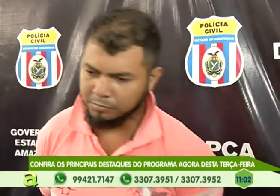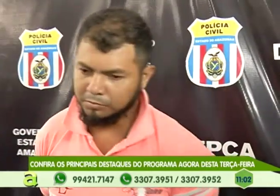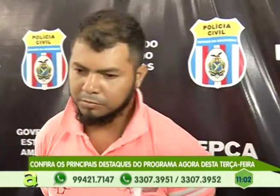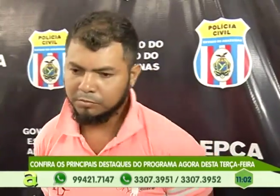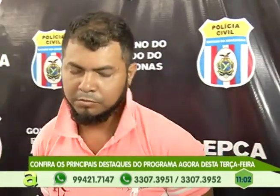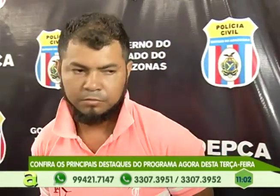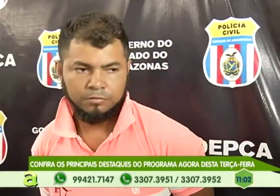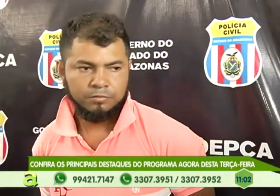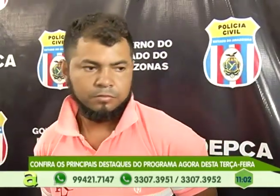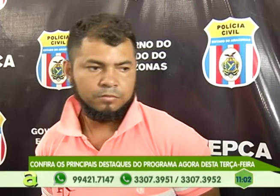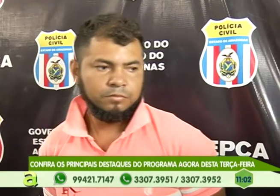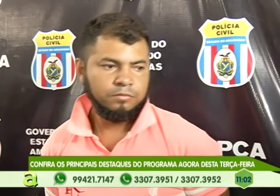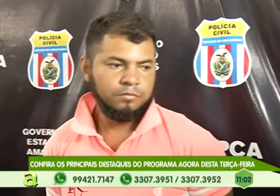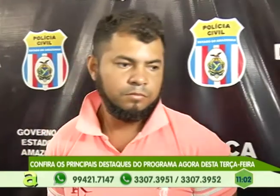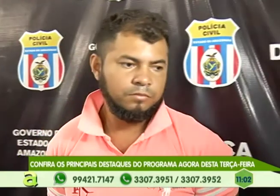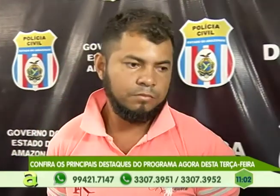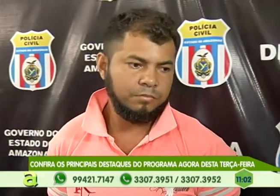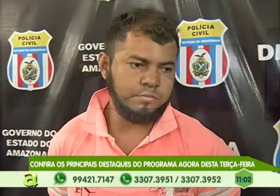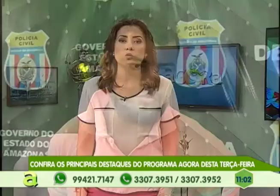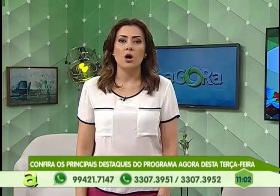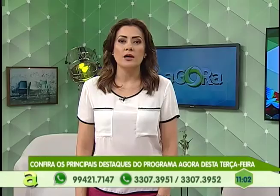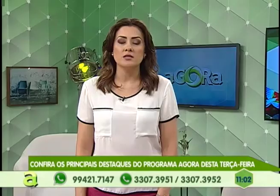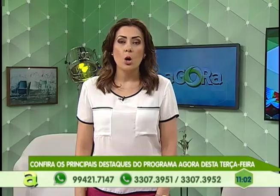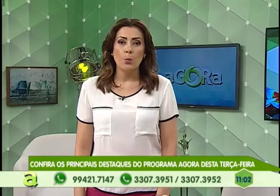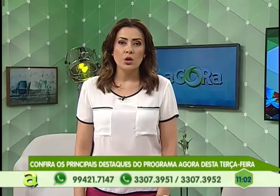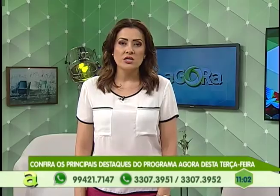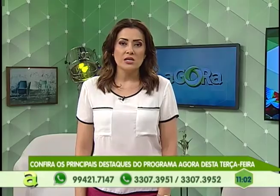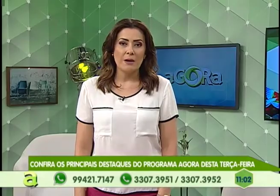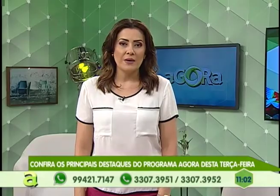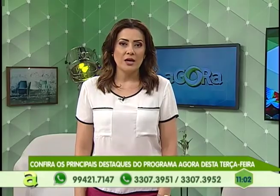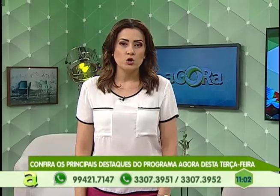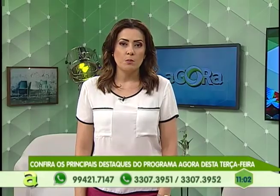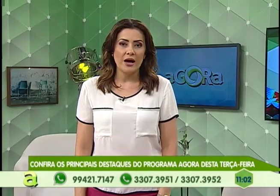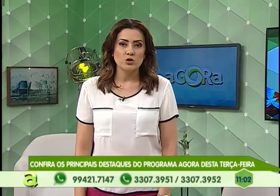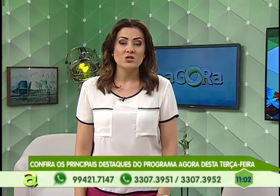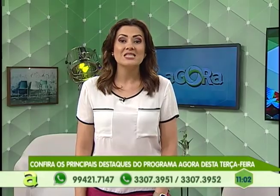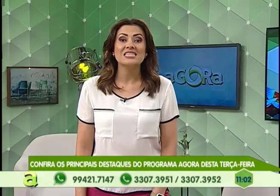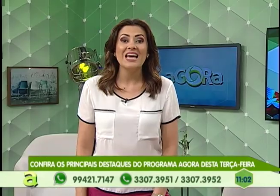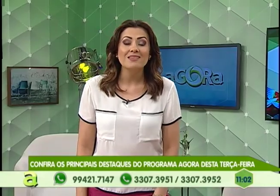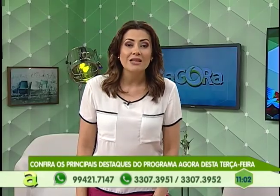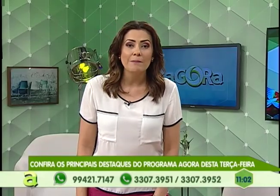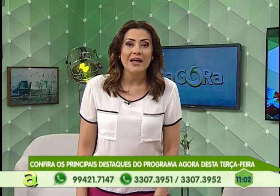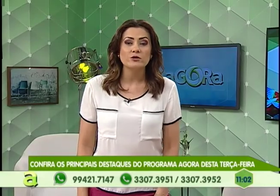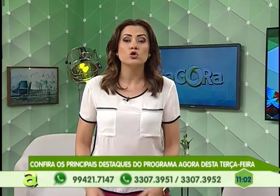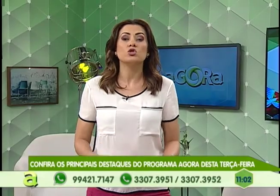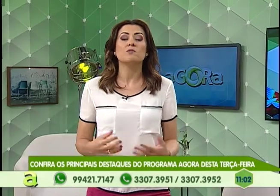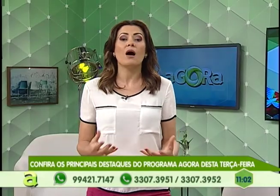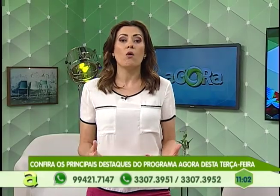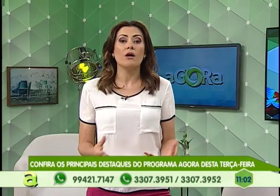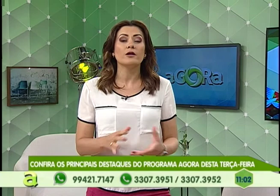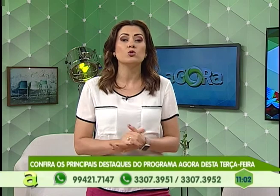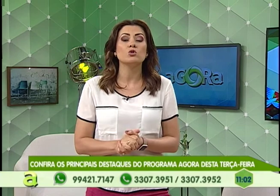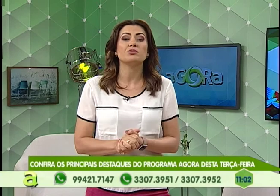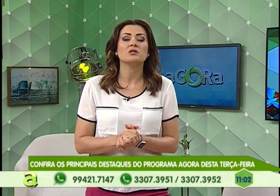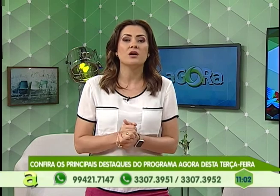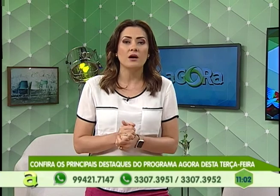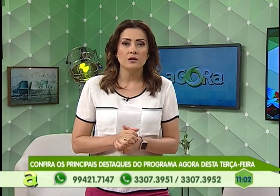também pra você que tem do outro lado. Em menos de 24 horas, polícia apreende mais de 100 tabletes de maconha do tipo skunk.